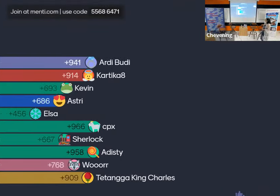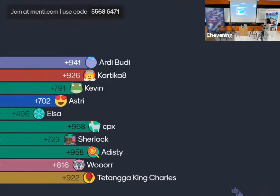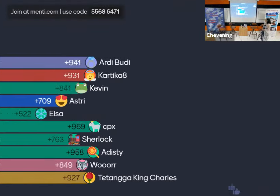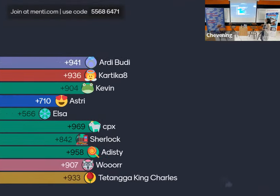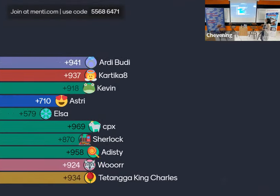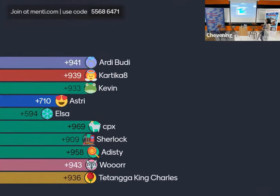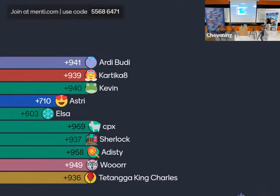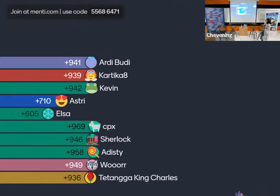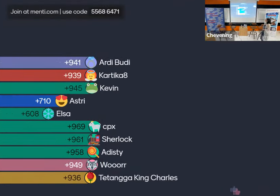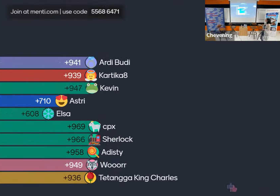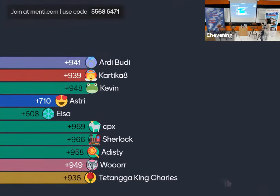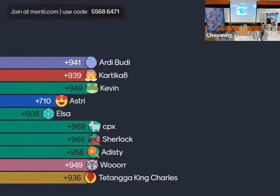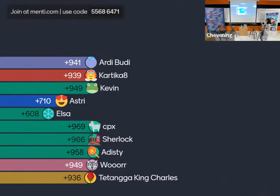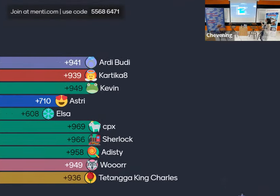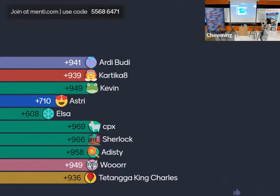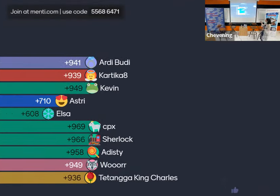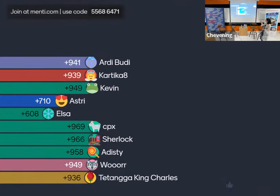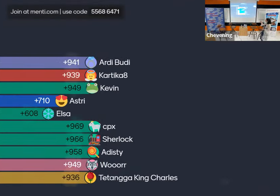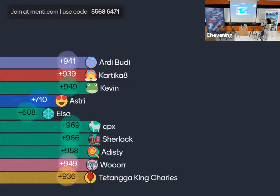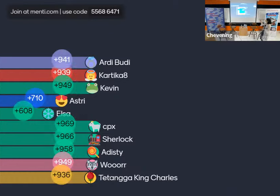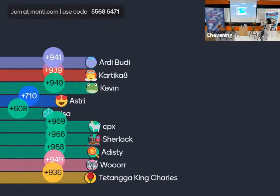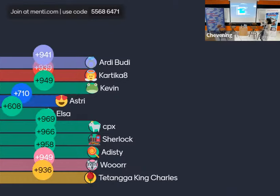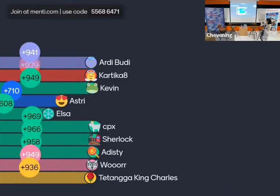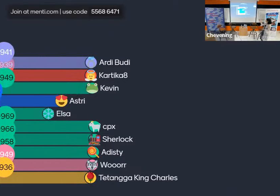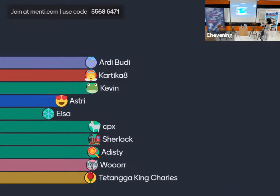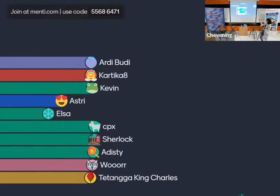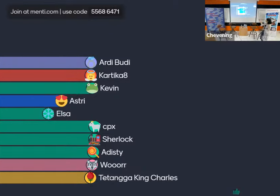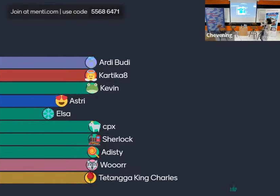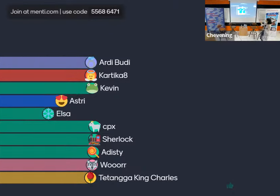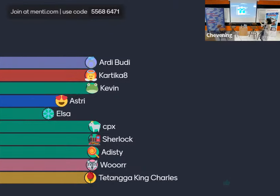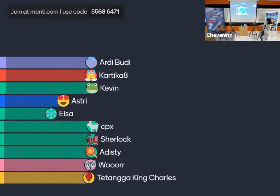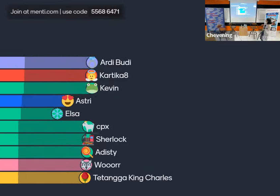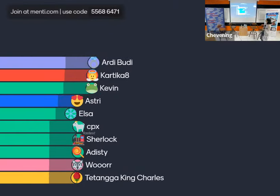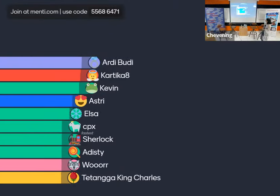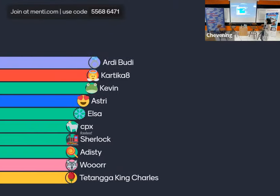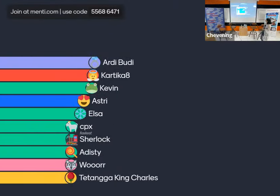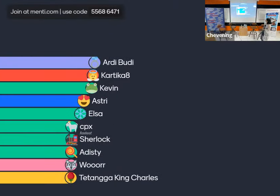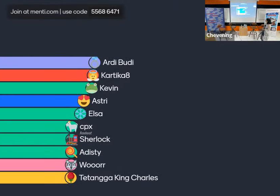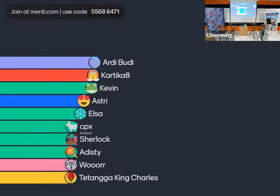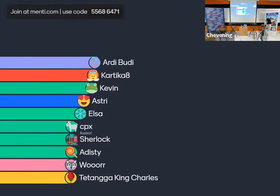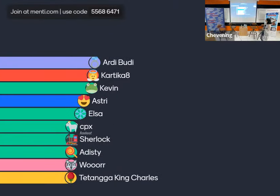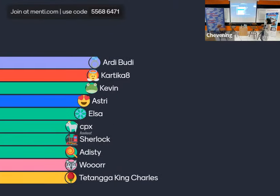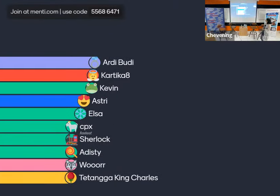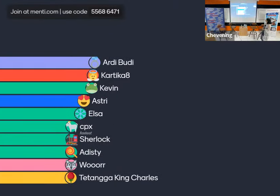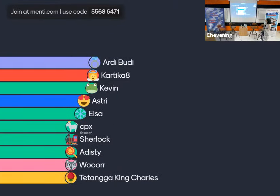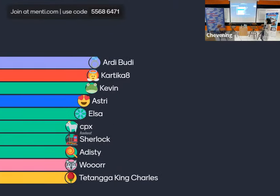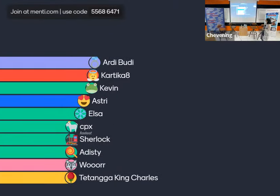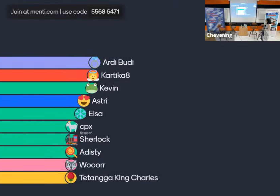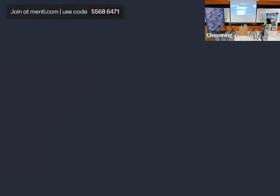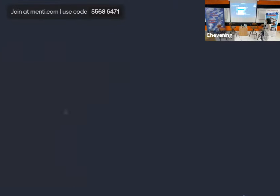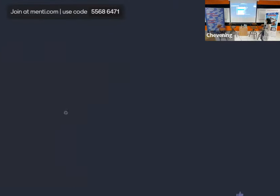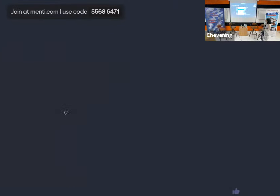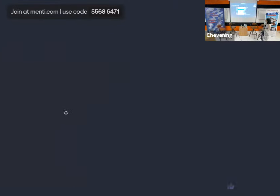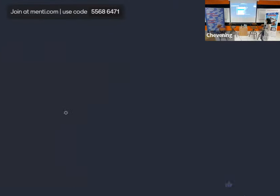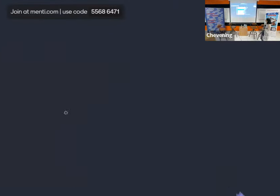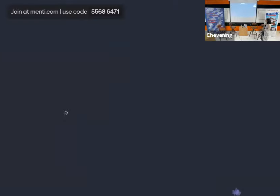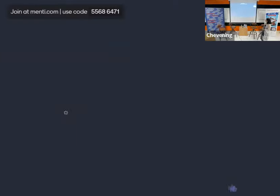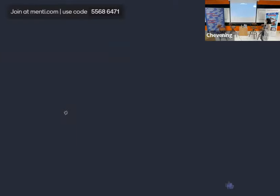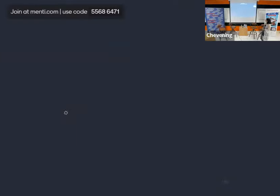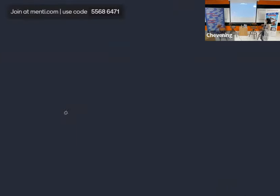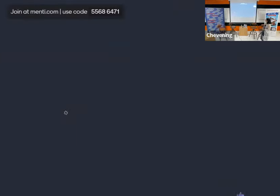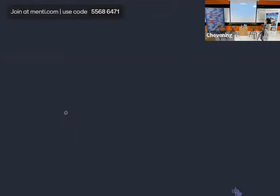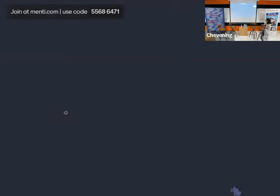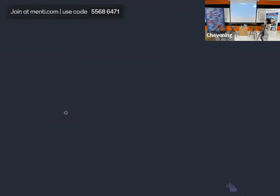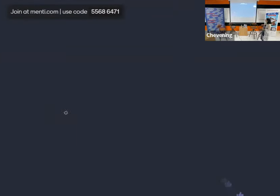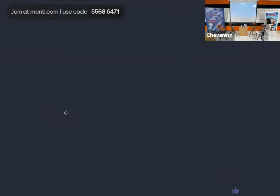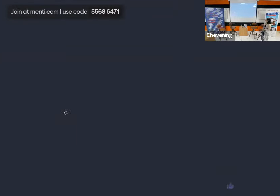Oh tetangga King charl enggak mau kalah dia dia mulai menyusul lagi nih oke ada Sherlock masih k gua